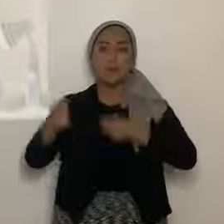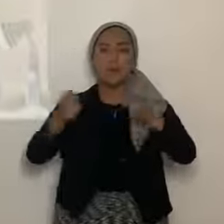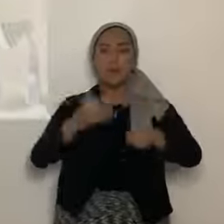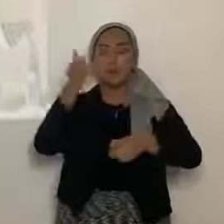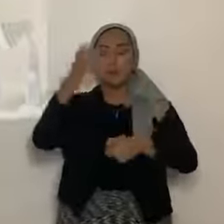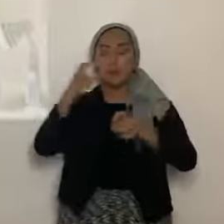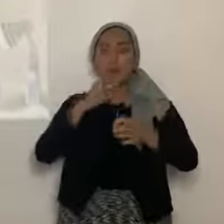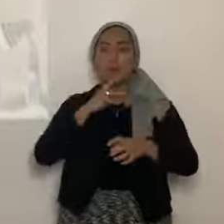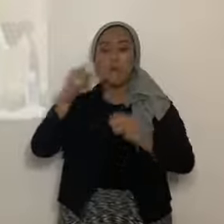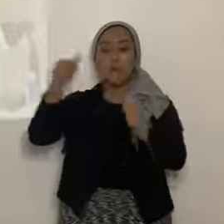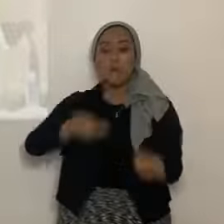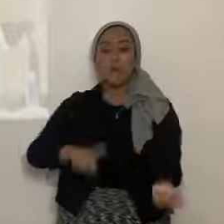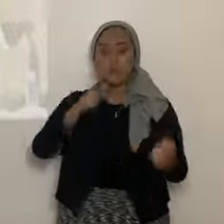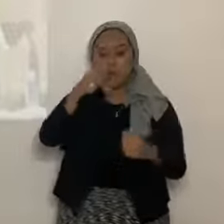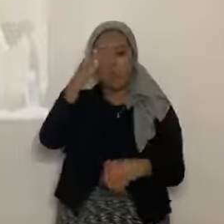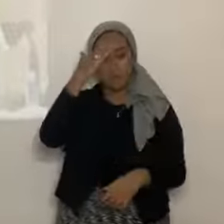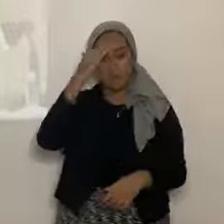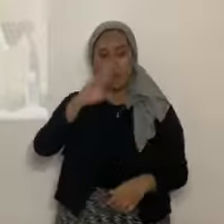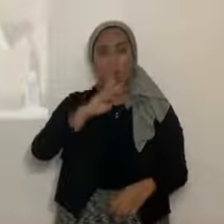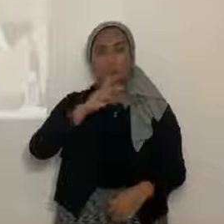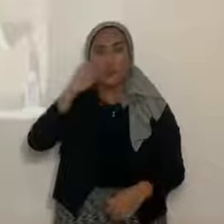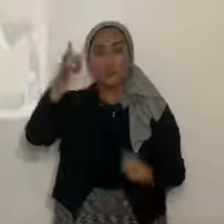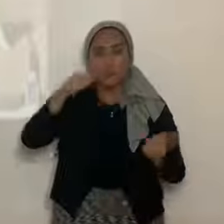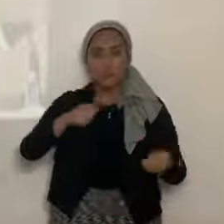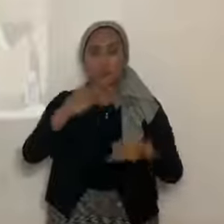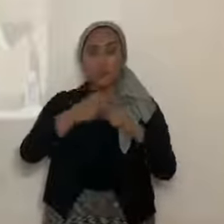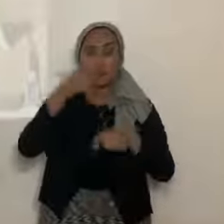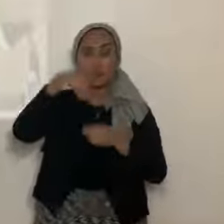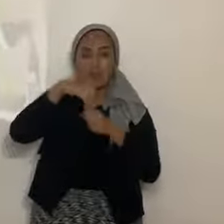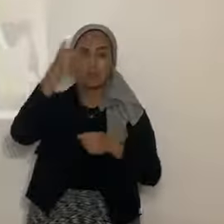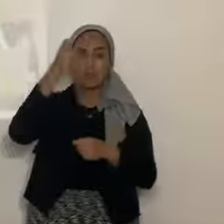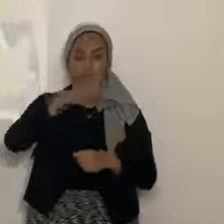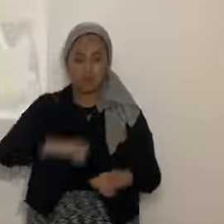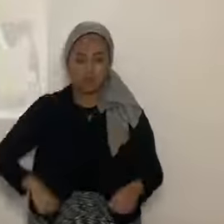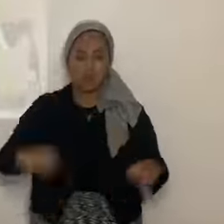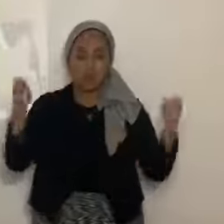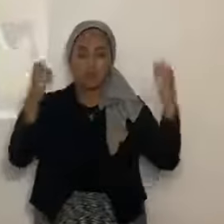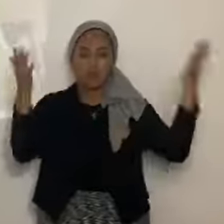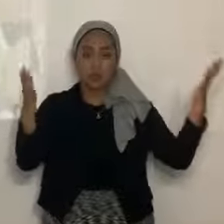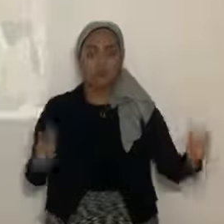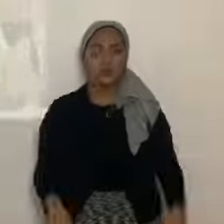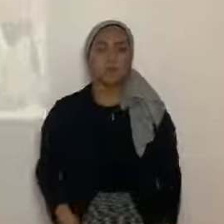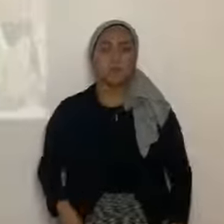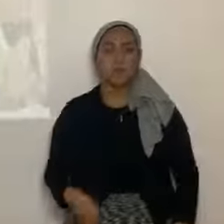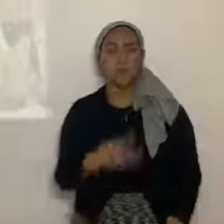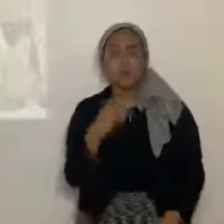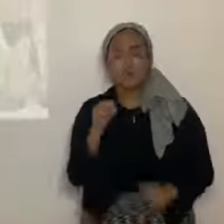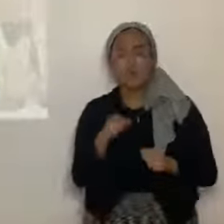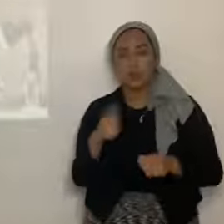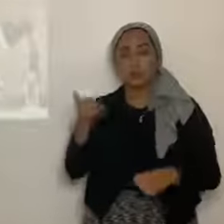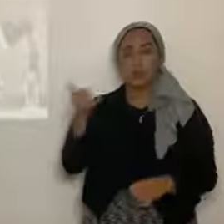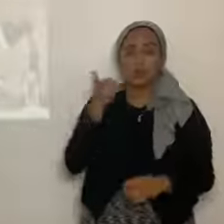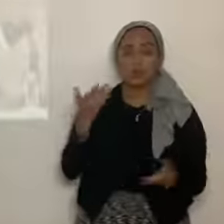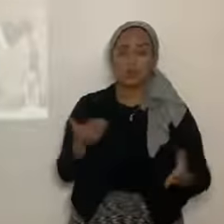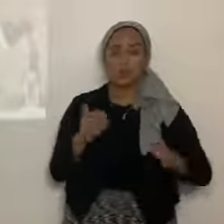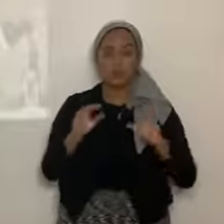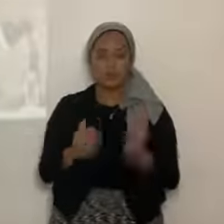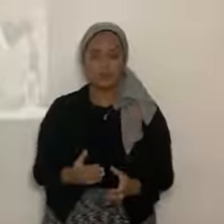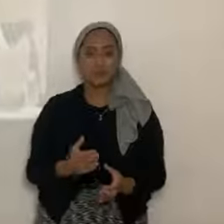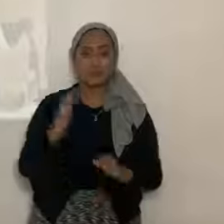tevila, que tú lo conociste como bautismo en Yahshua Mashiach. ¡Aleluya! Y pueden hablar aquí a la congregación y los ancianos y varios